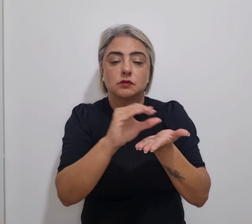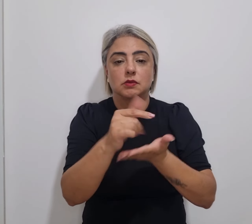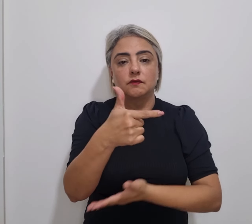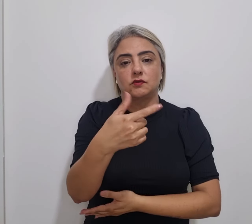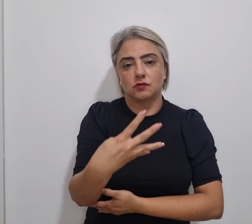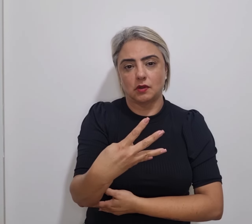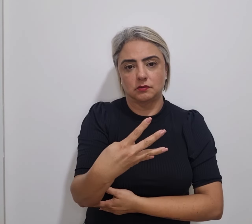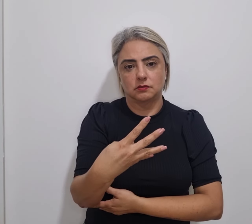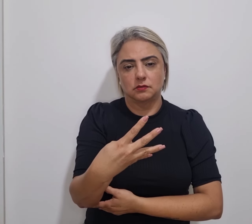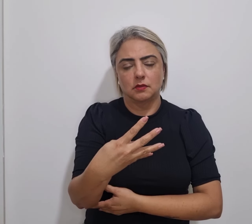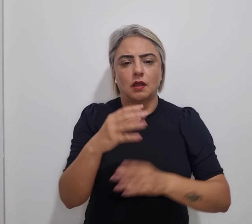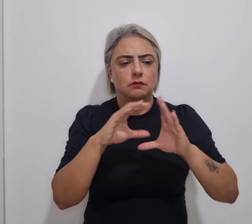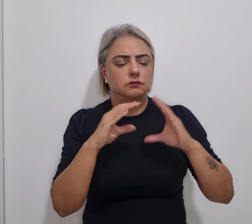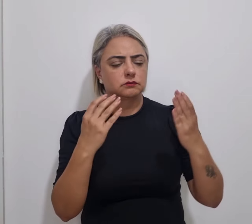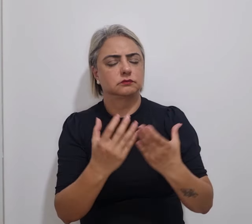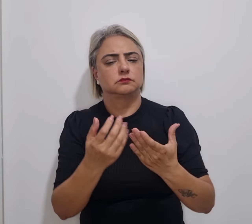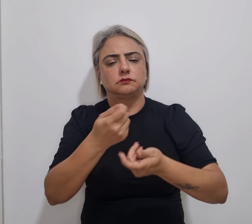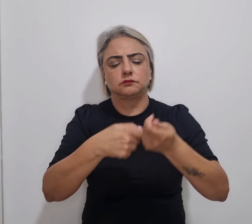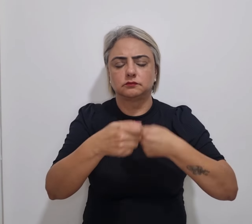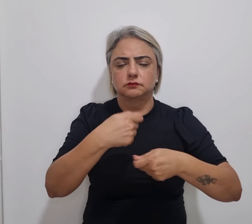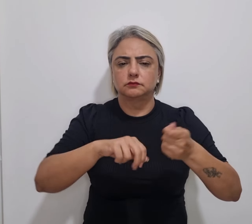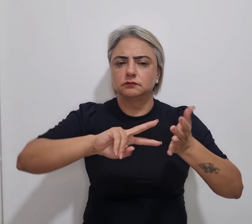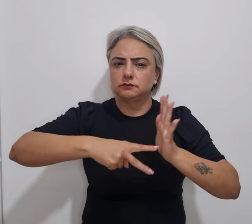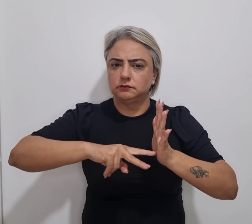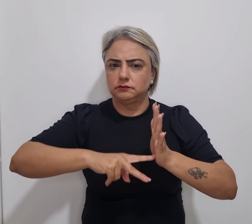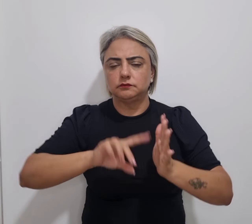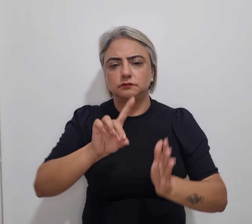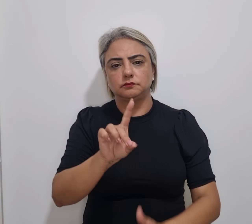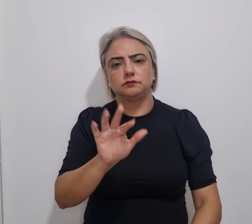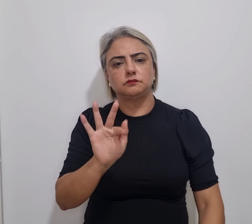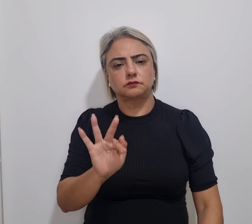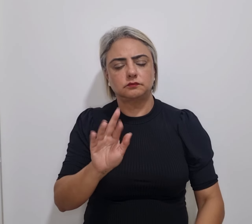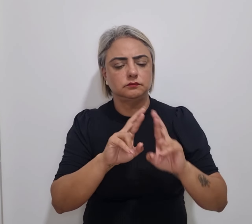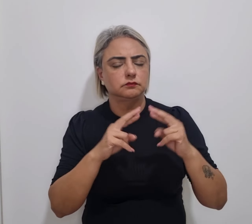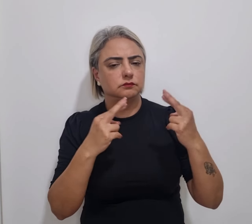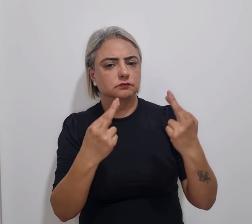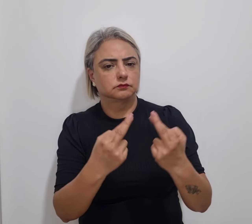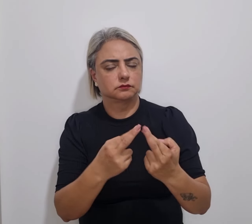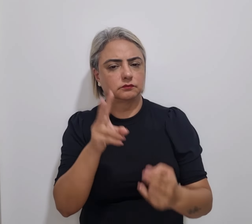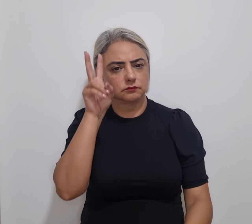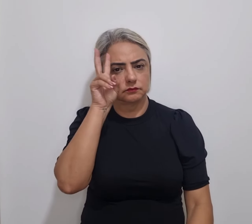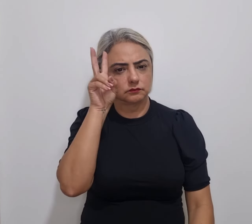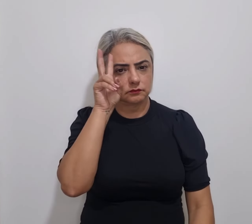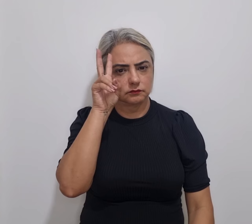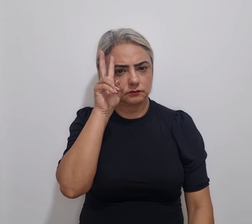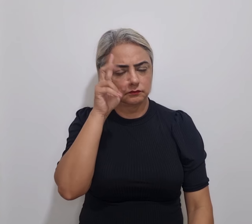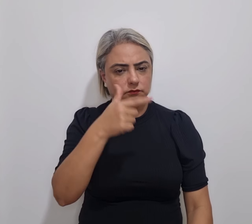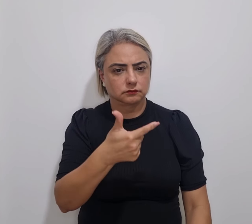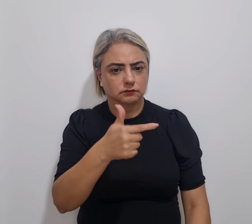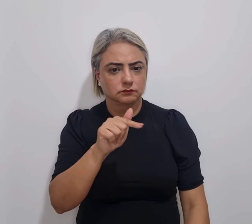A Comissão de Negociação do SimproDF se reuniu na segunda-feira, 27 do 11,